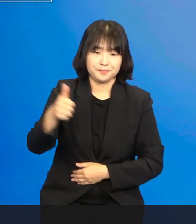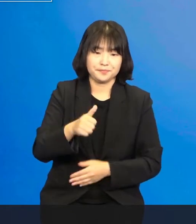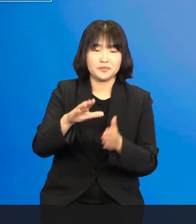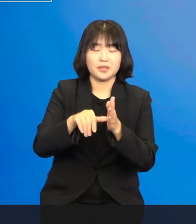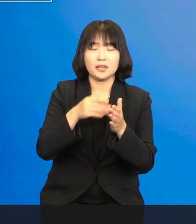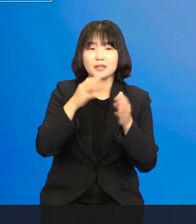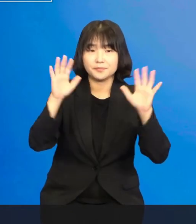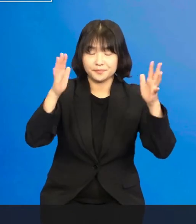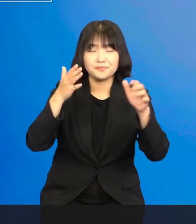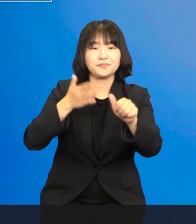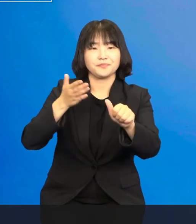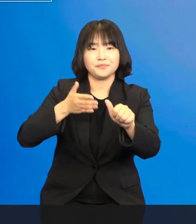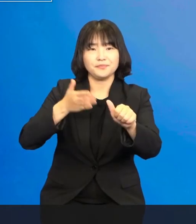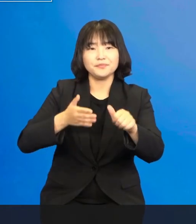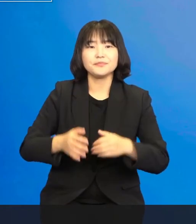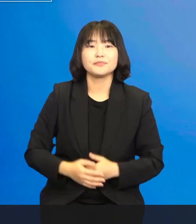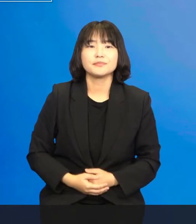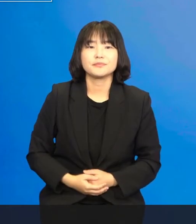바랍니다.